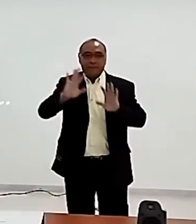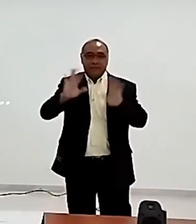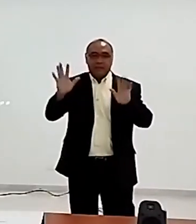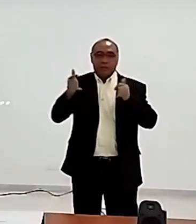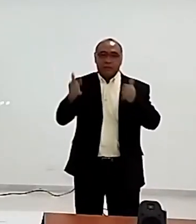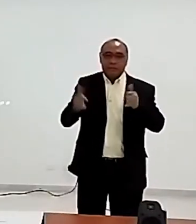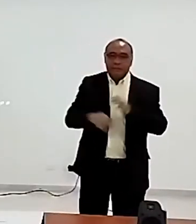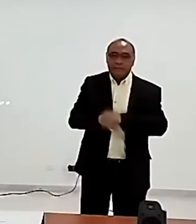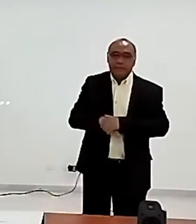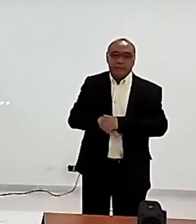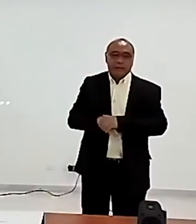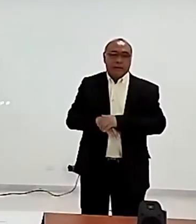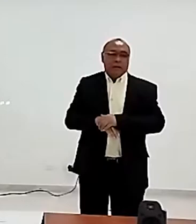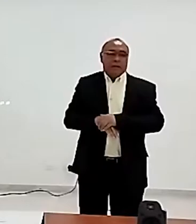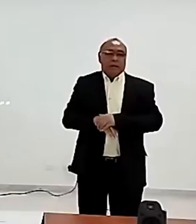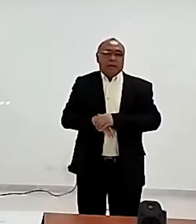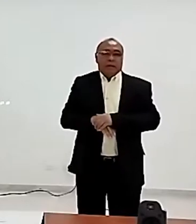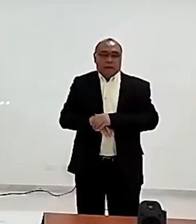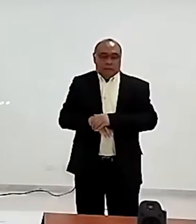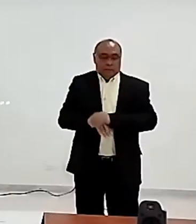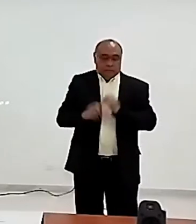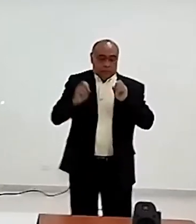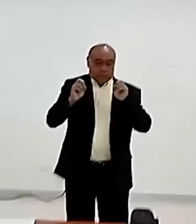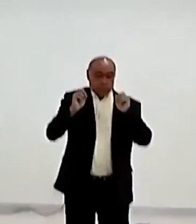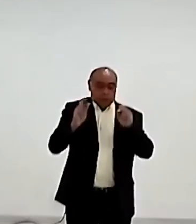y él